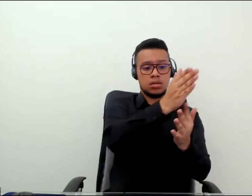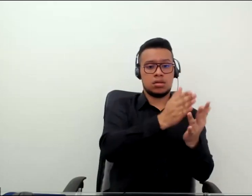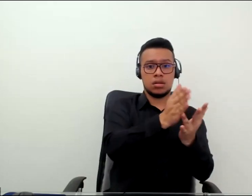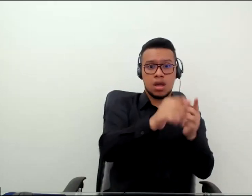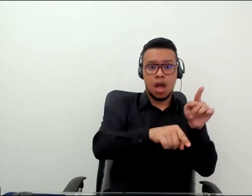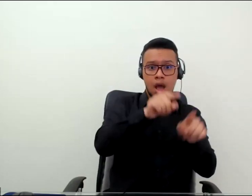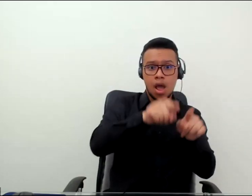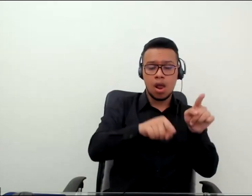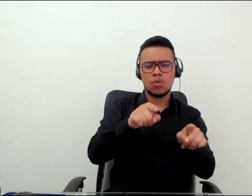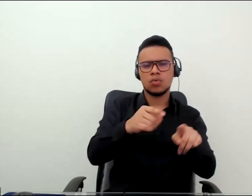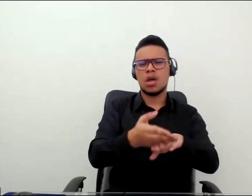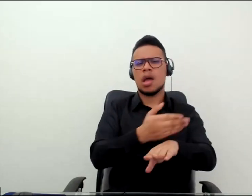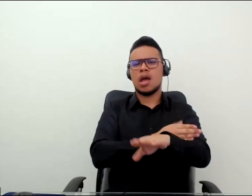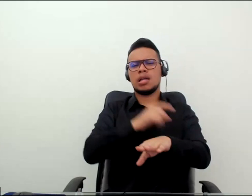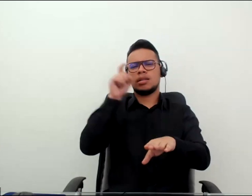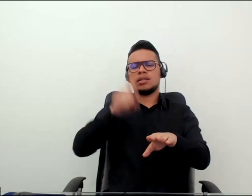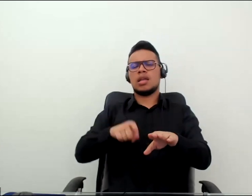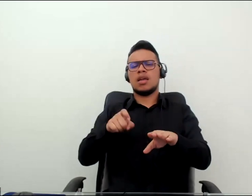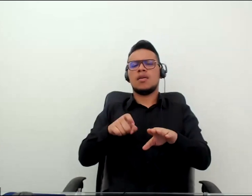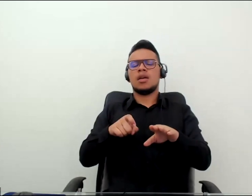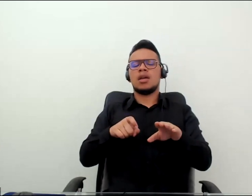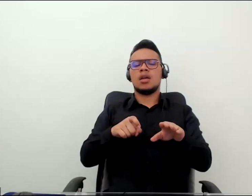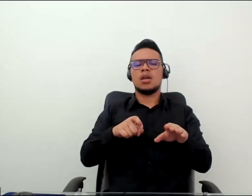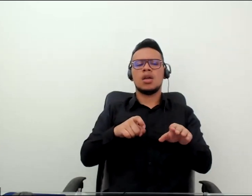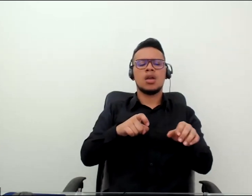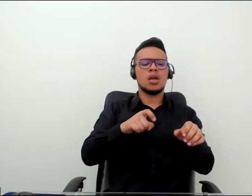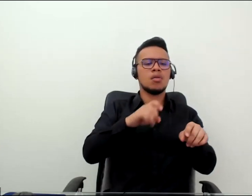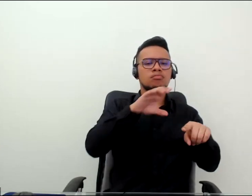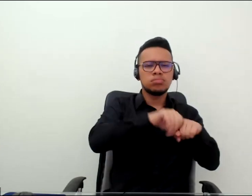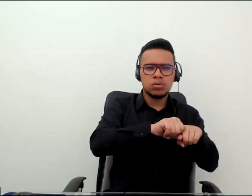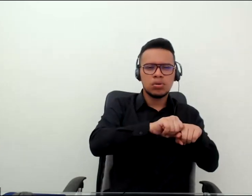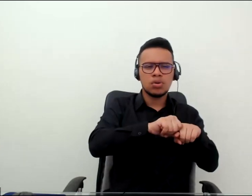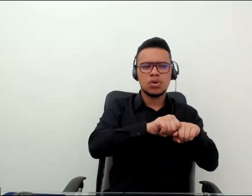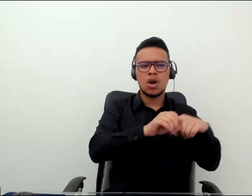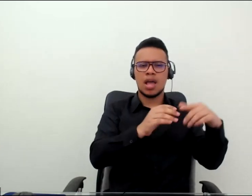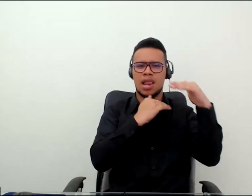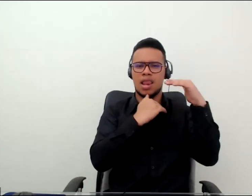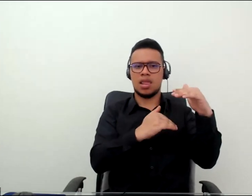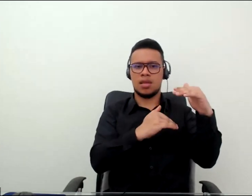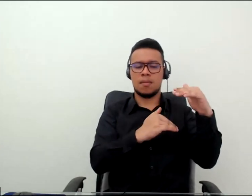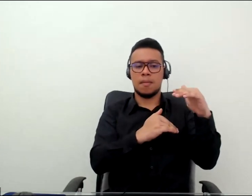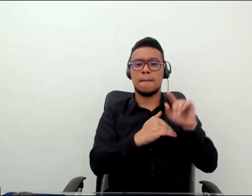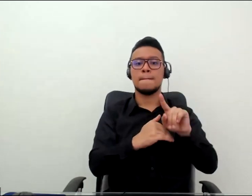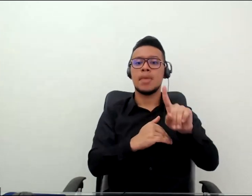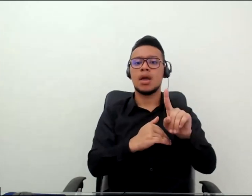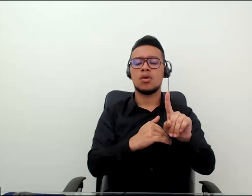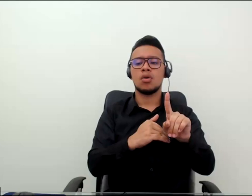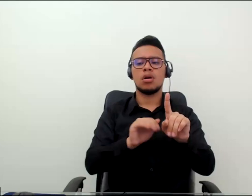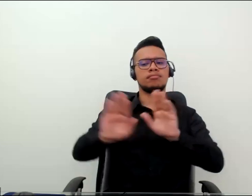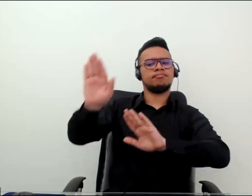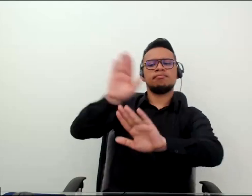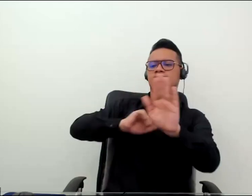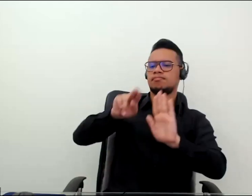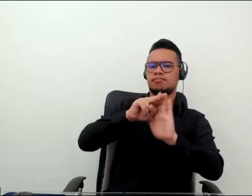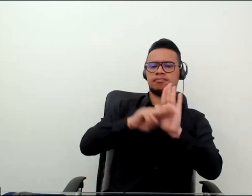una previa digamos hay unos cupos determinados pero no es exclusión por parte de la política de gratuidad Entonces